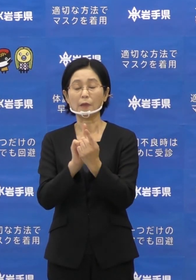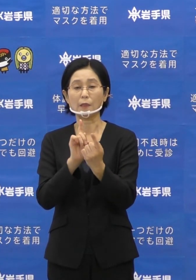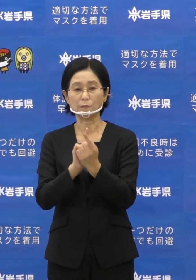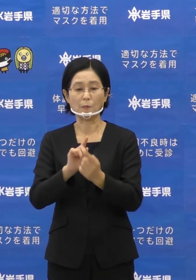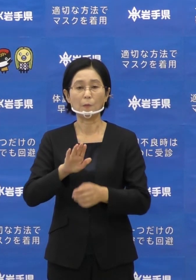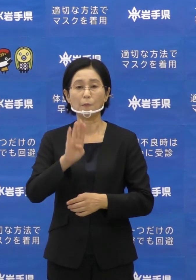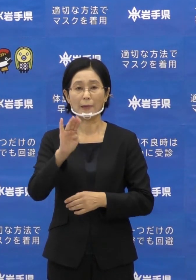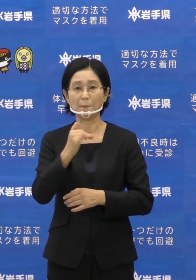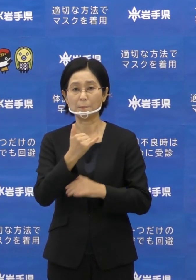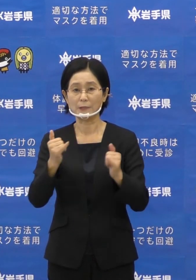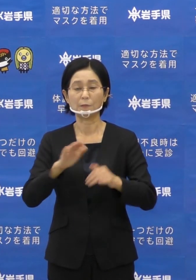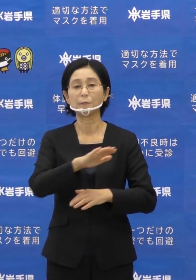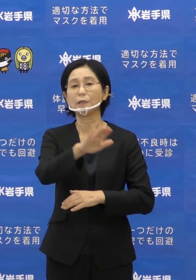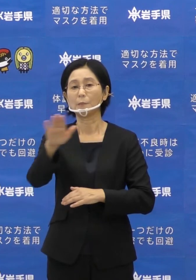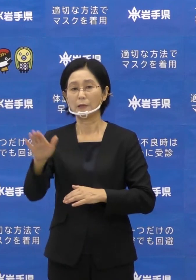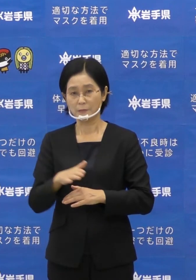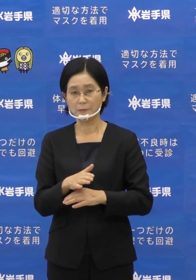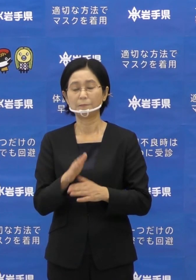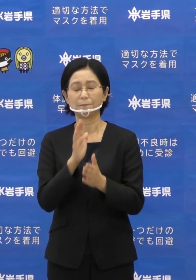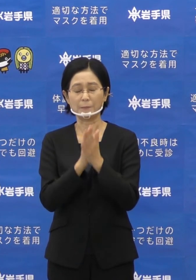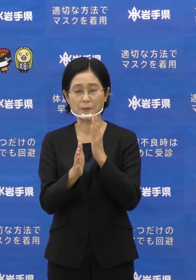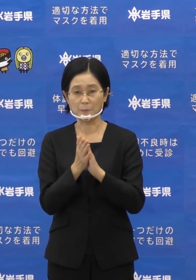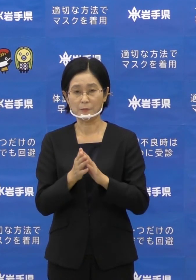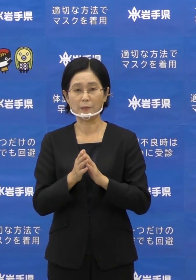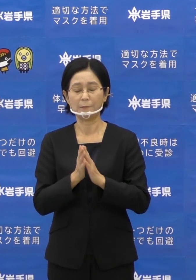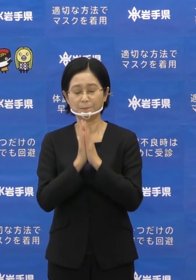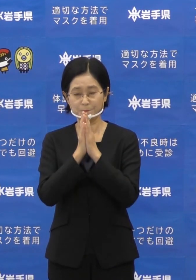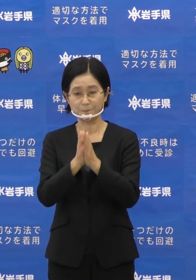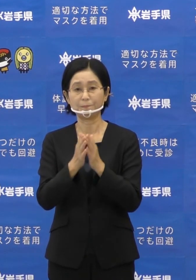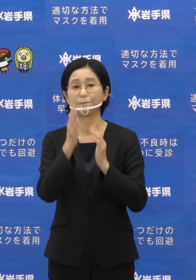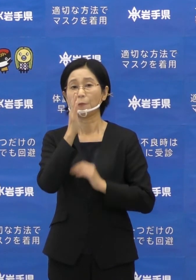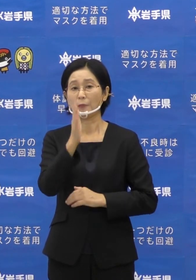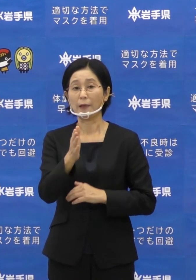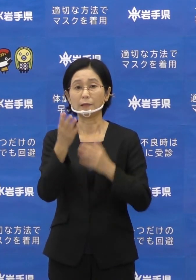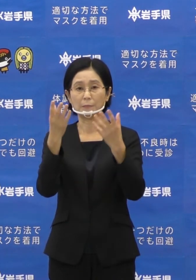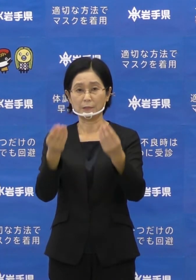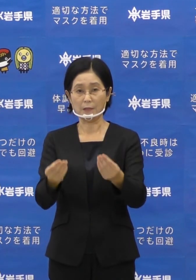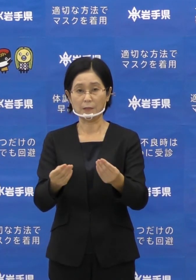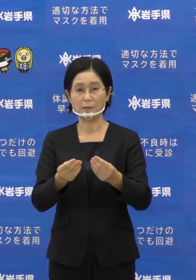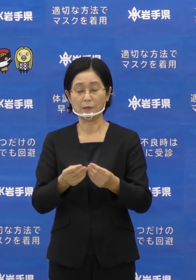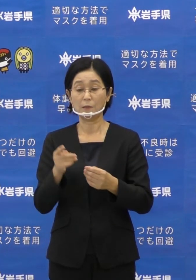願いしたわけですけれども、その頃から